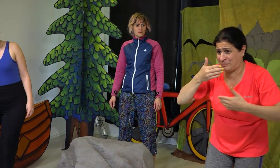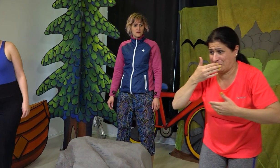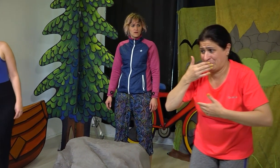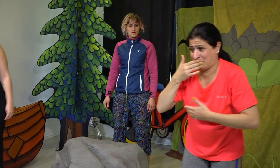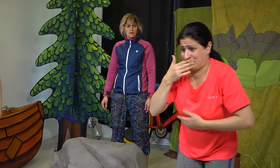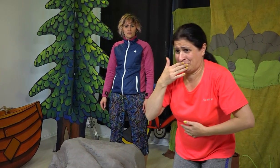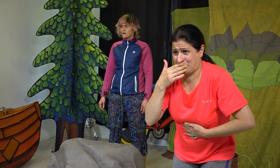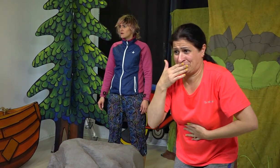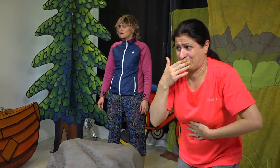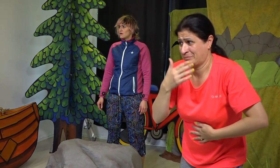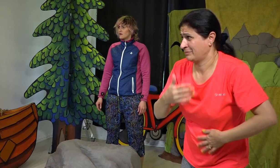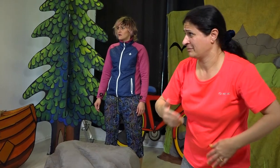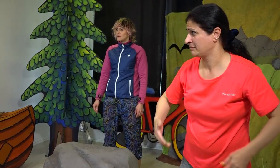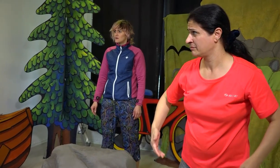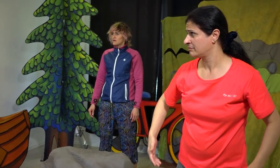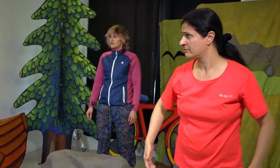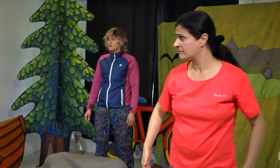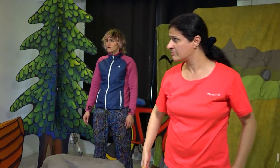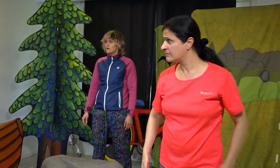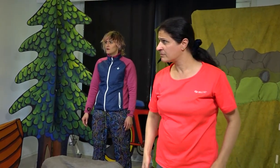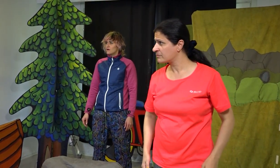Toi on naurettavaa. Nauran sitä.